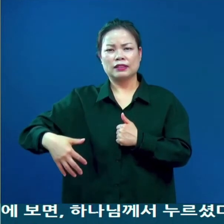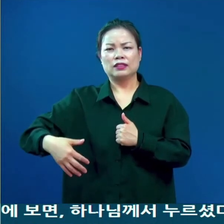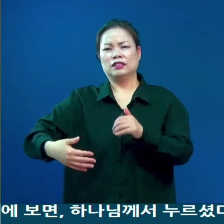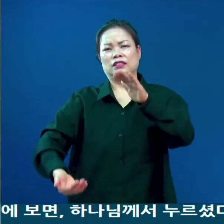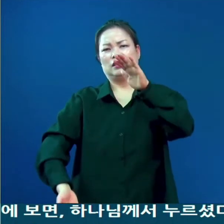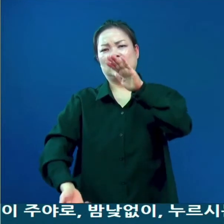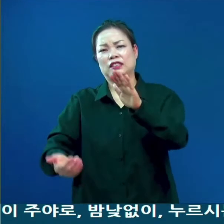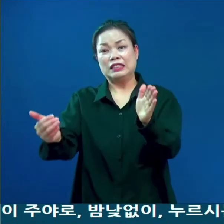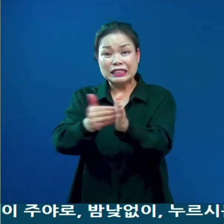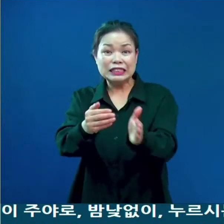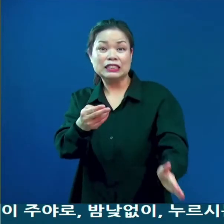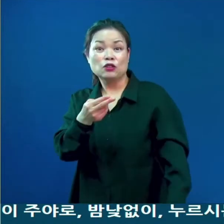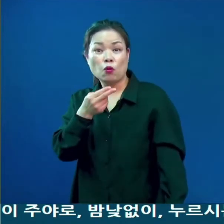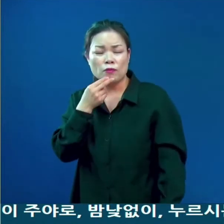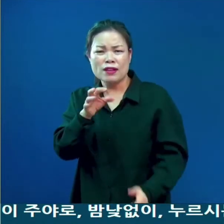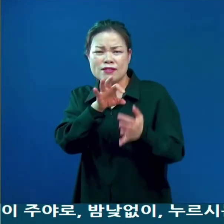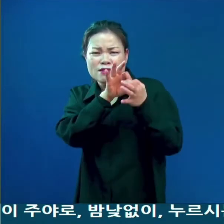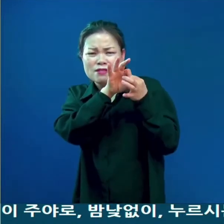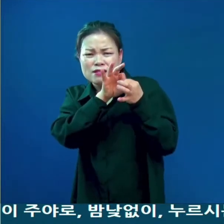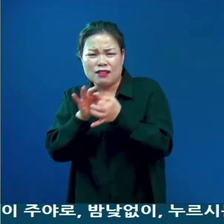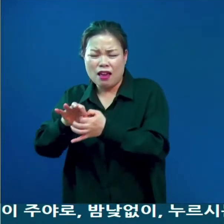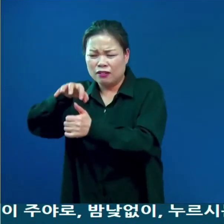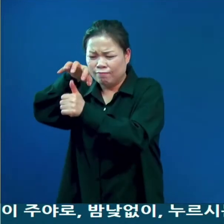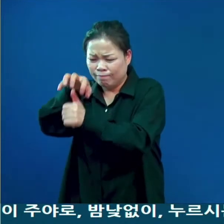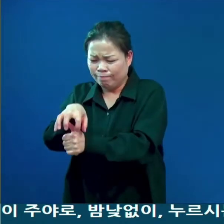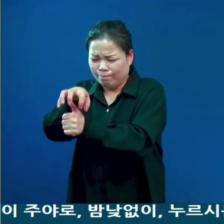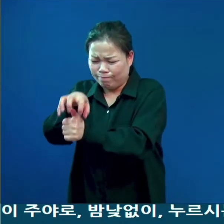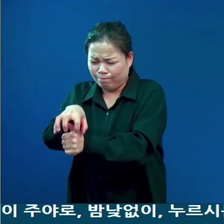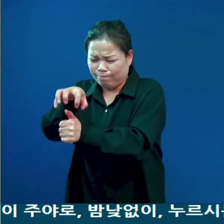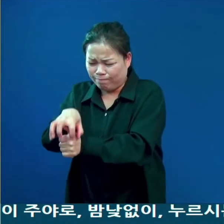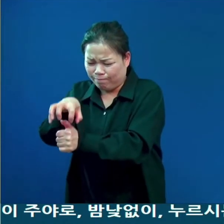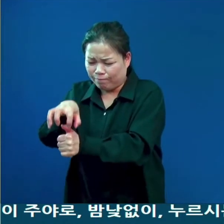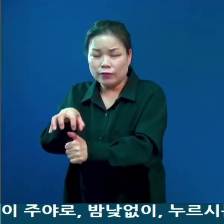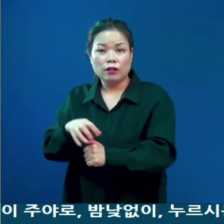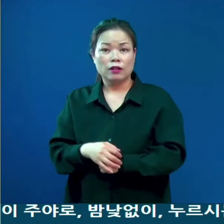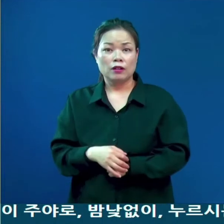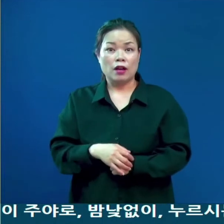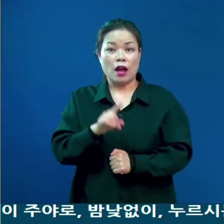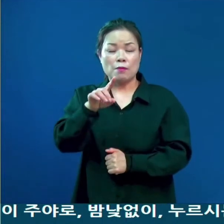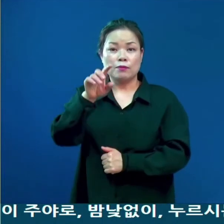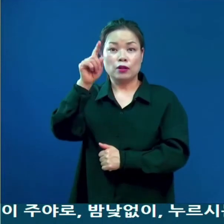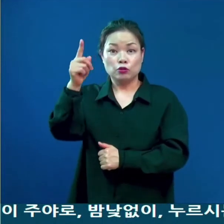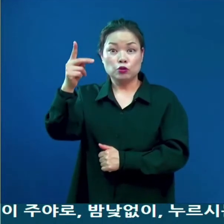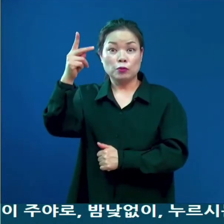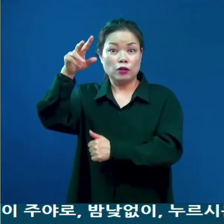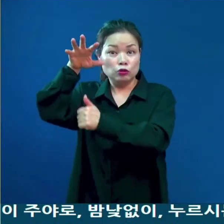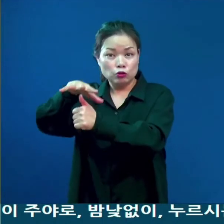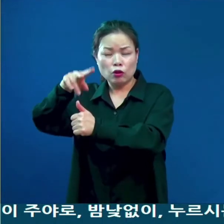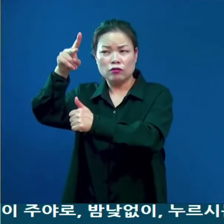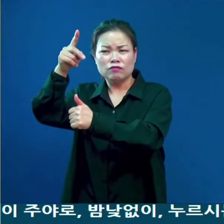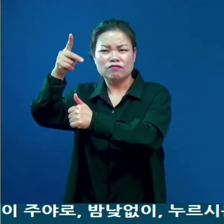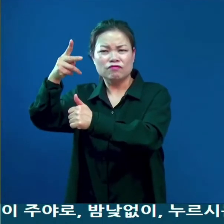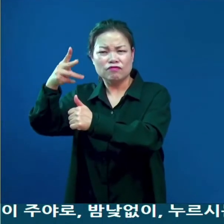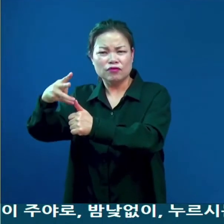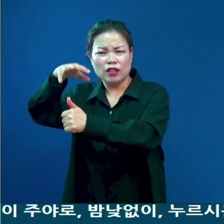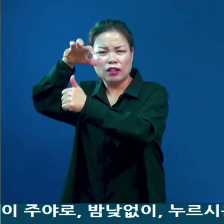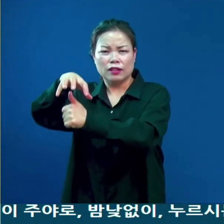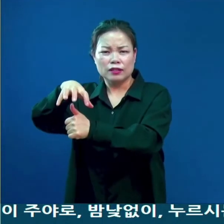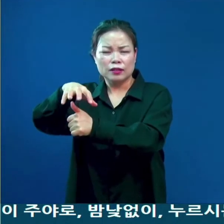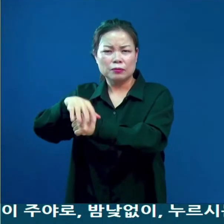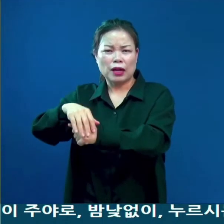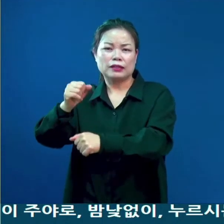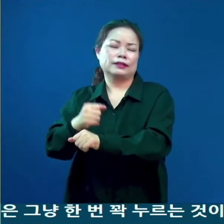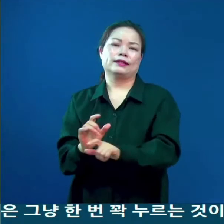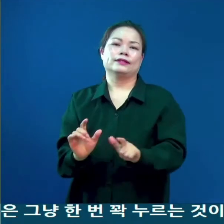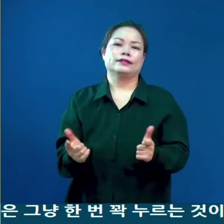거예요. 계속 지속되고 있는 거예요. 그러니까 한 번 누르고 두 번 눌러보고 뭐 한두 번 징계의 회초리를 들어보고